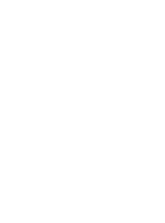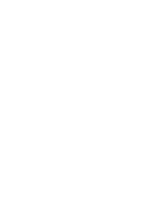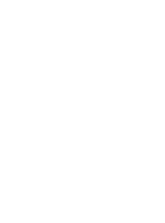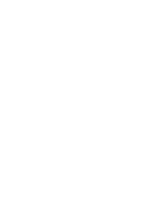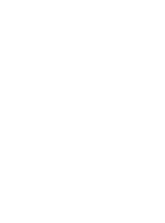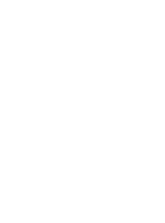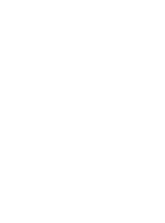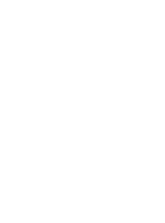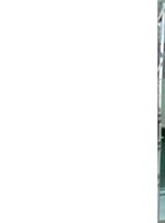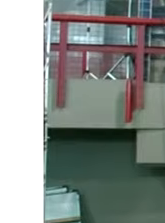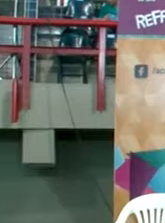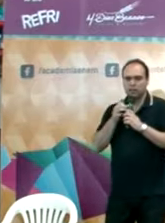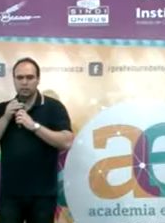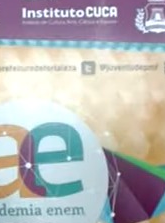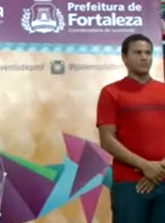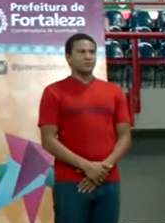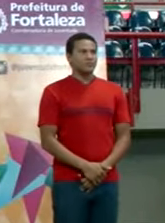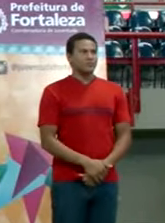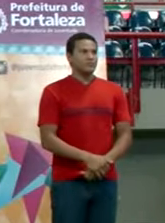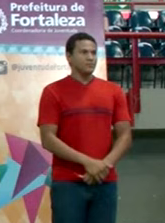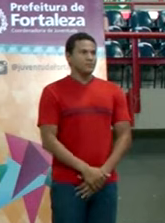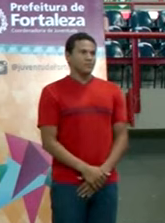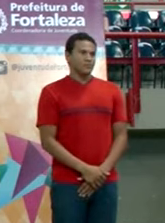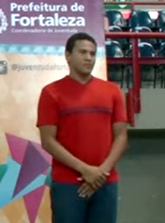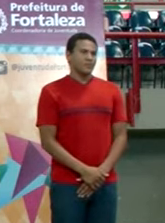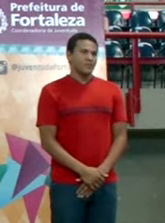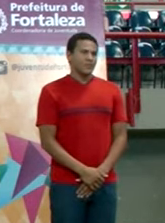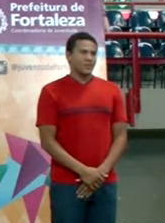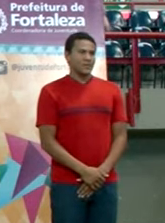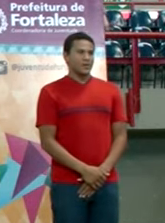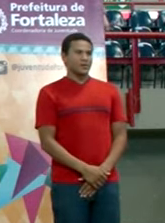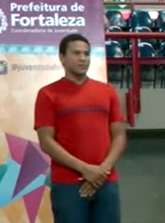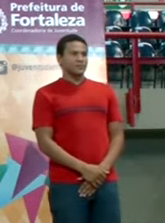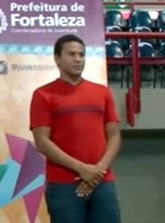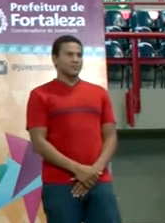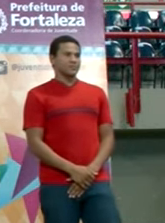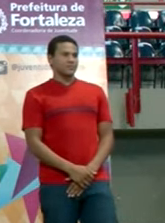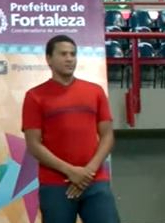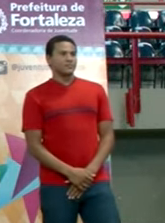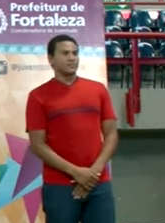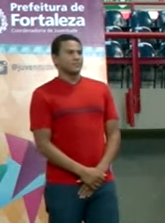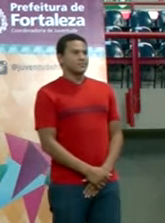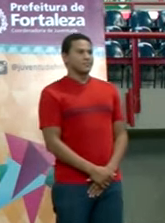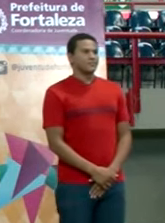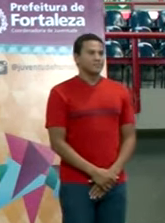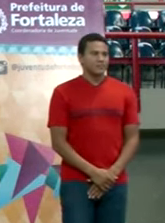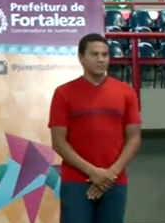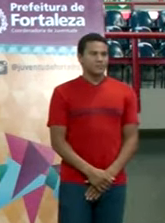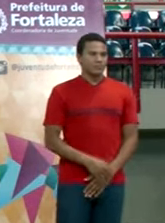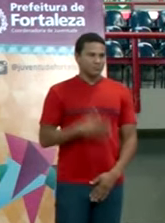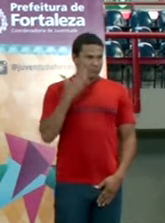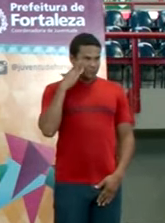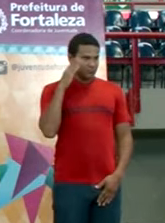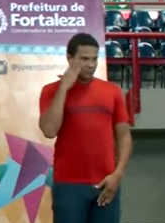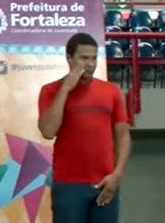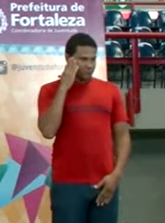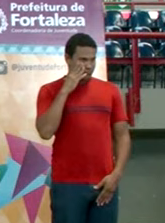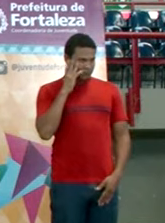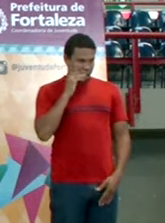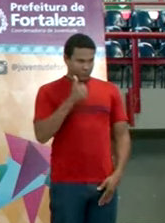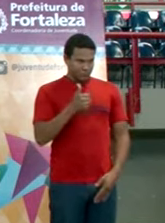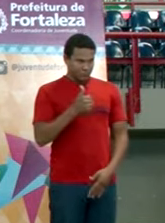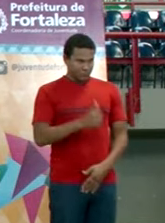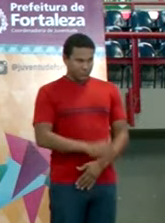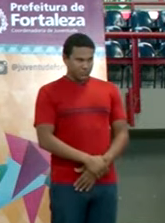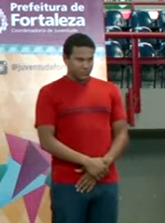resposta da questão número 4 letra a beleza entenderam essa